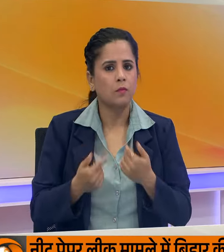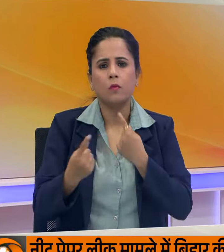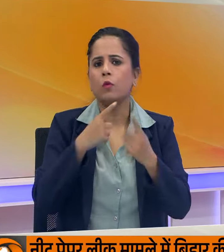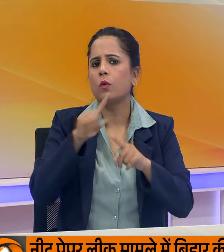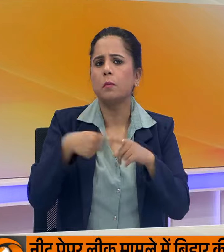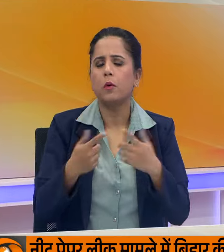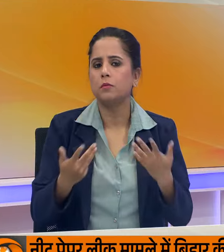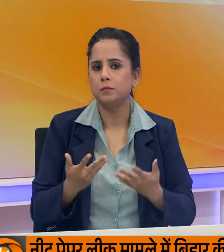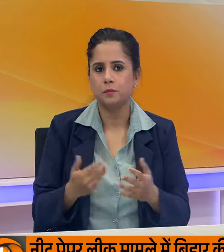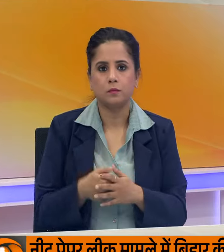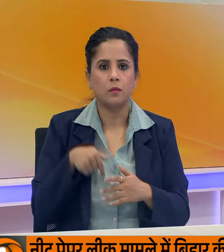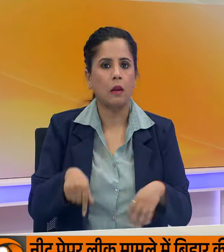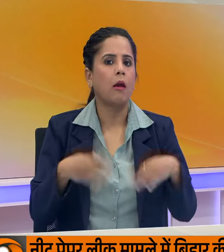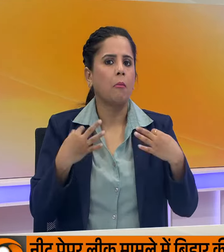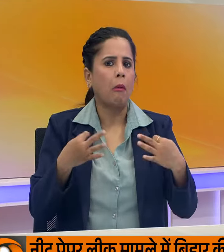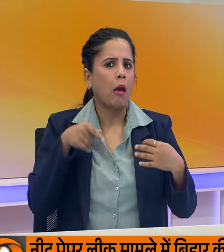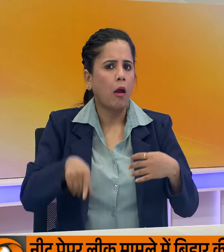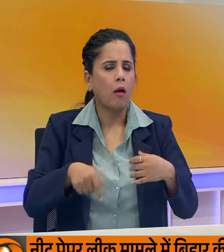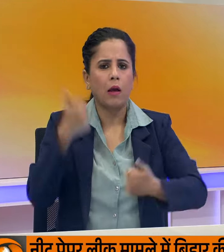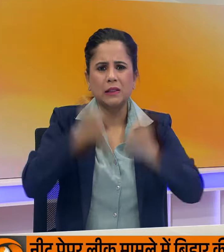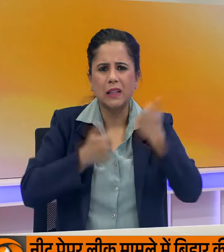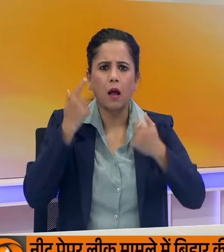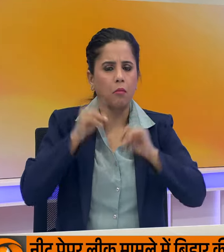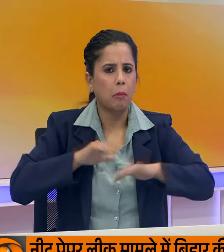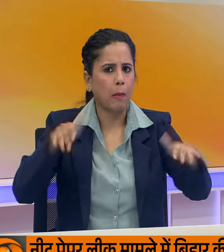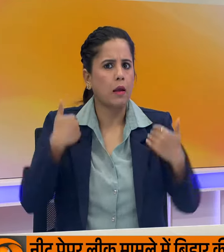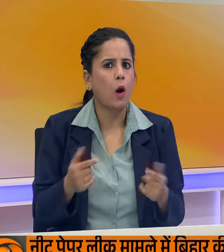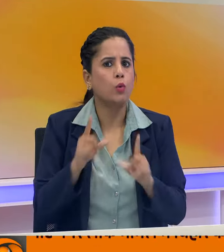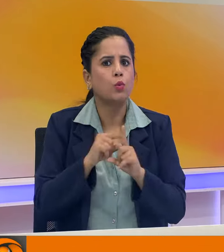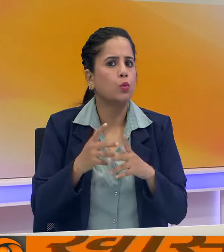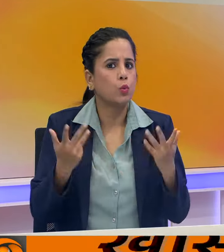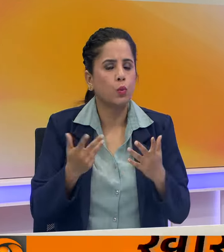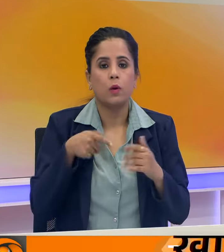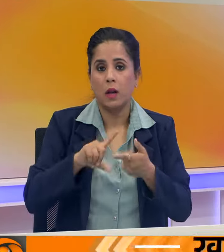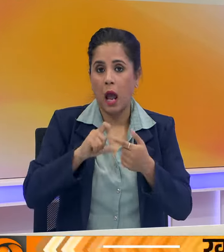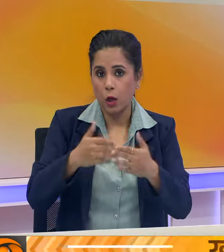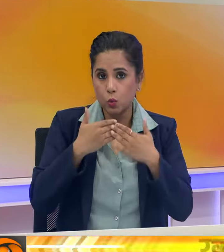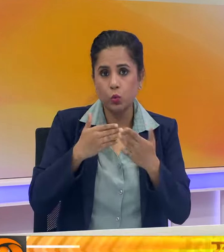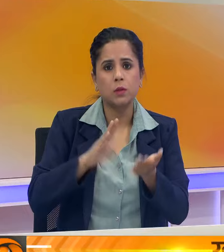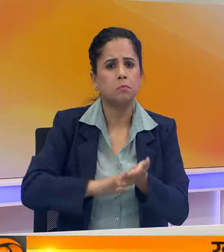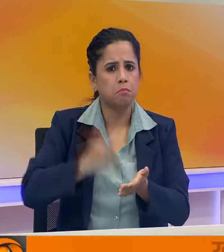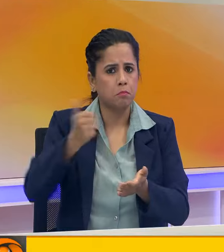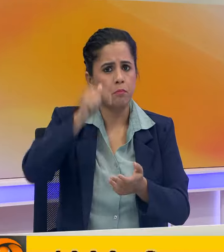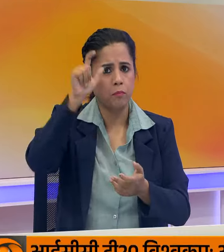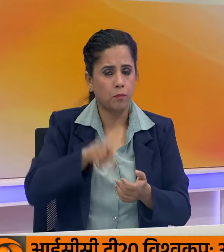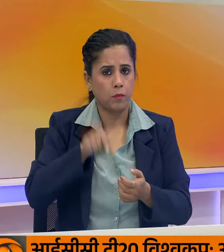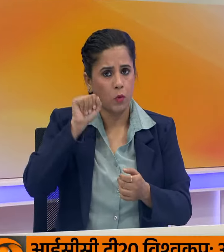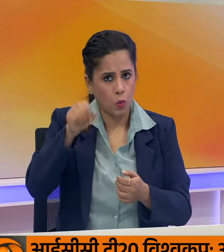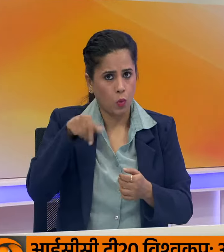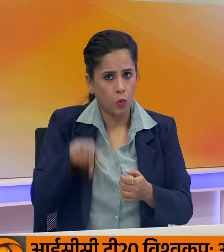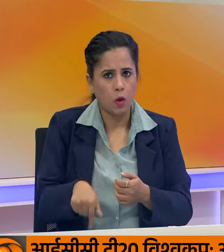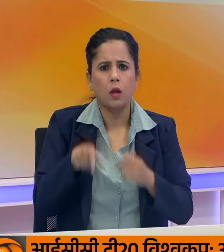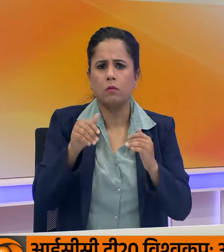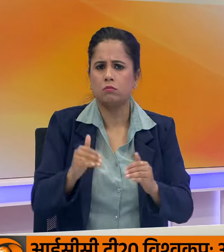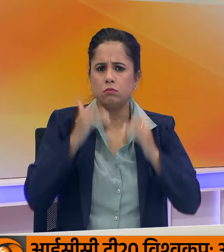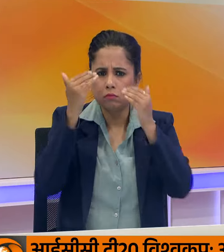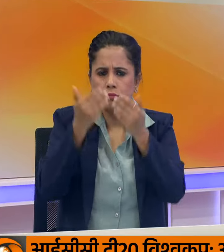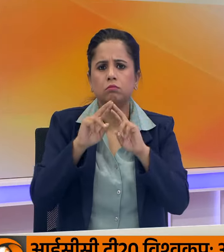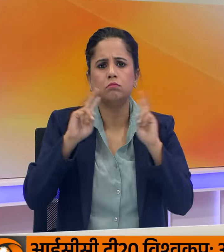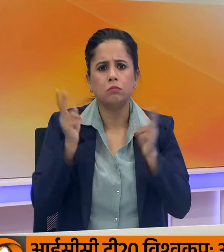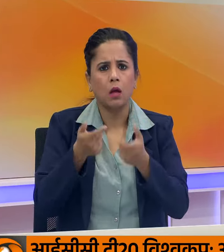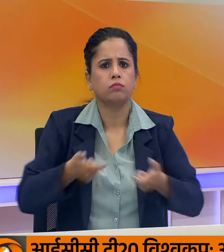करेंगे पेपर लीग के खिलाफ उठाए गए पदम की केंद्रीय शिक्षा मंत्रा ने एक उच्च स्तरीय समिति का गठन